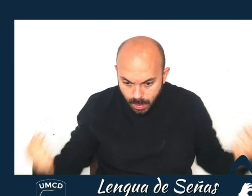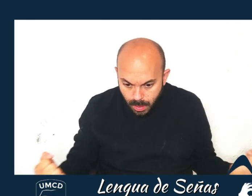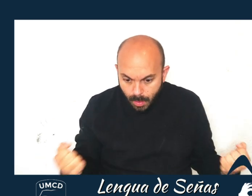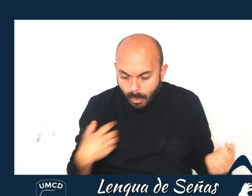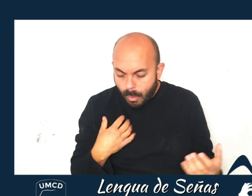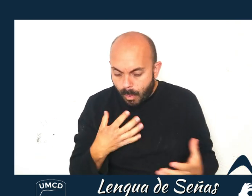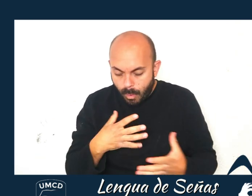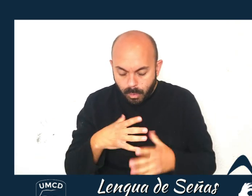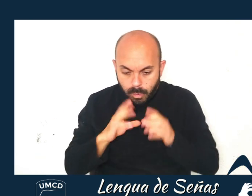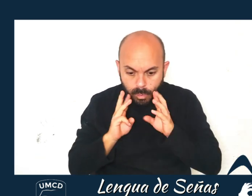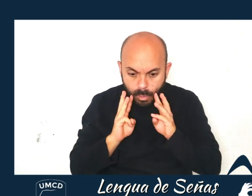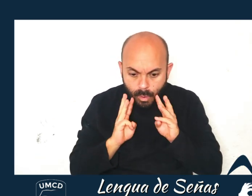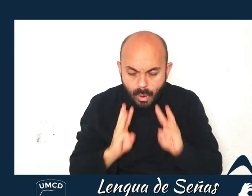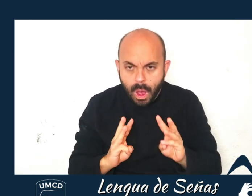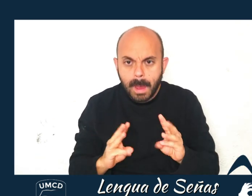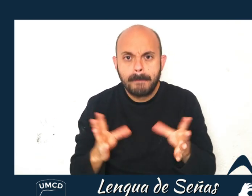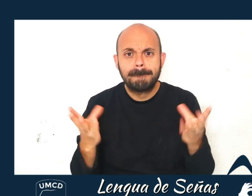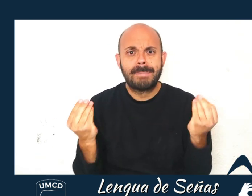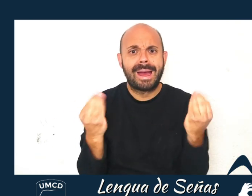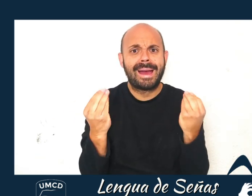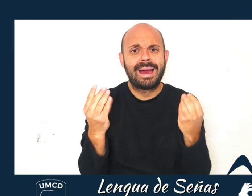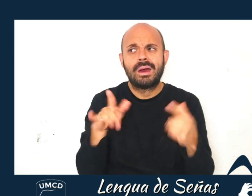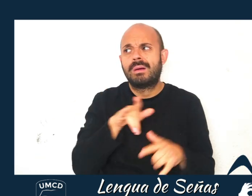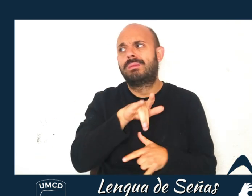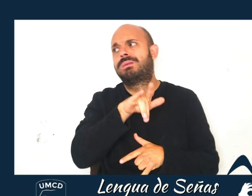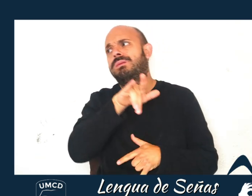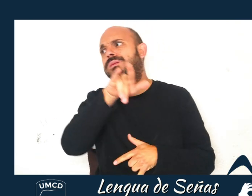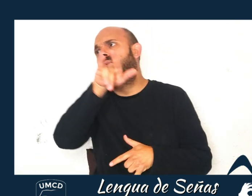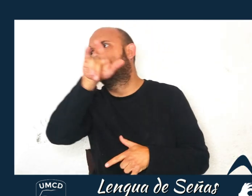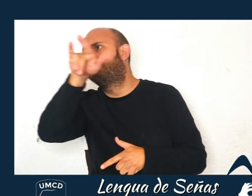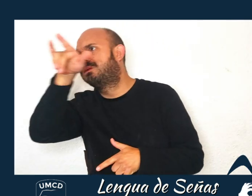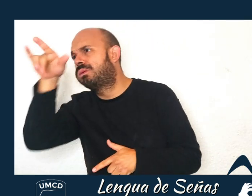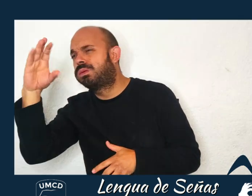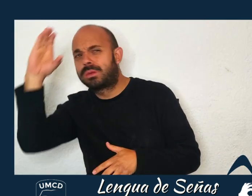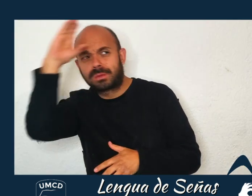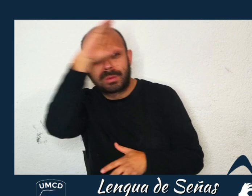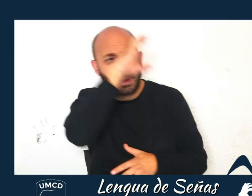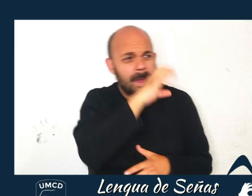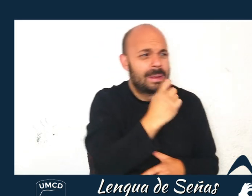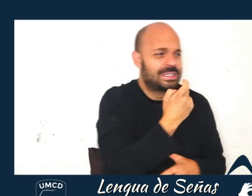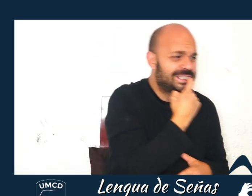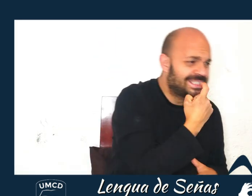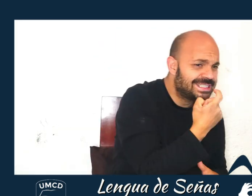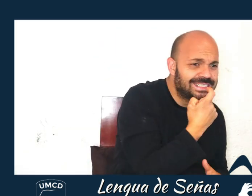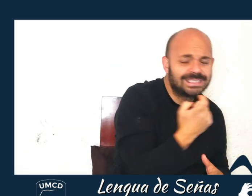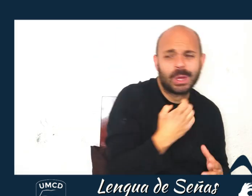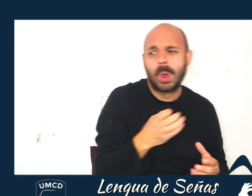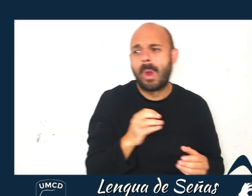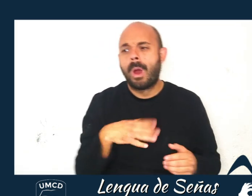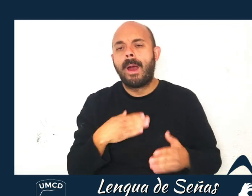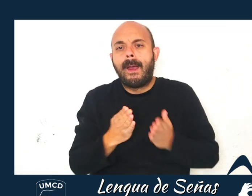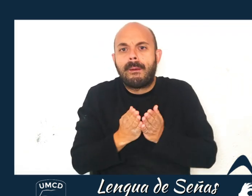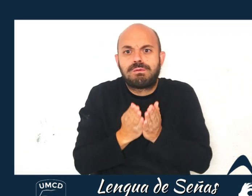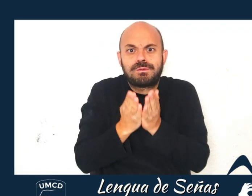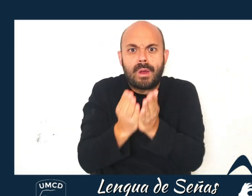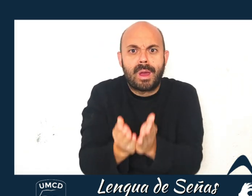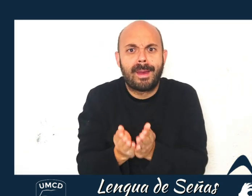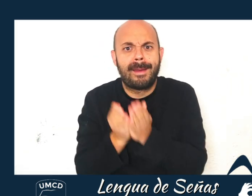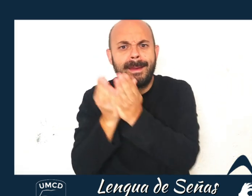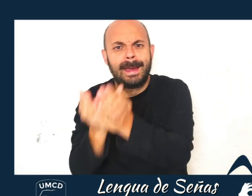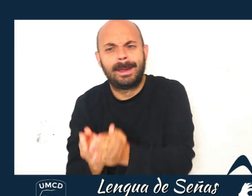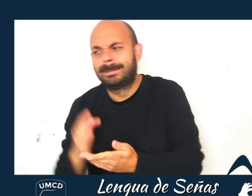se ha trasladado de un país a otro. Muchos han hecho travesías largas a través de mares para poder alcanzar el tesoro